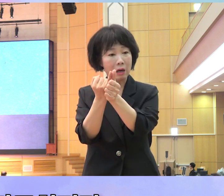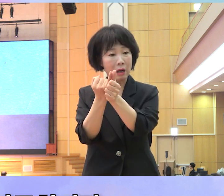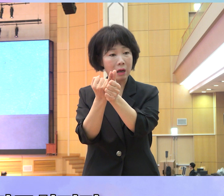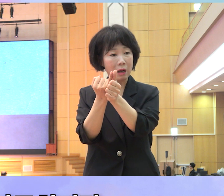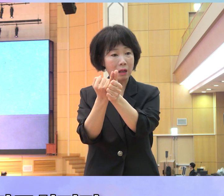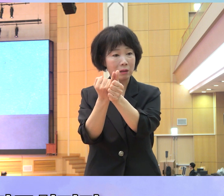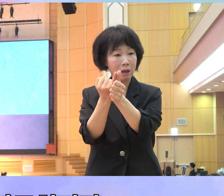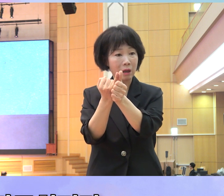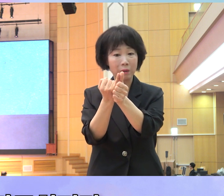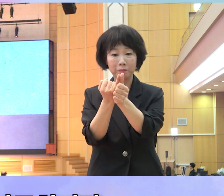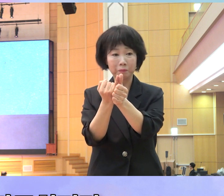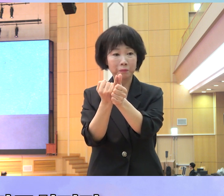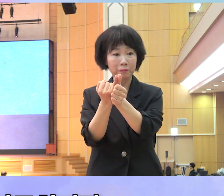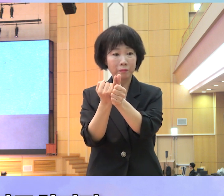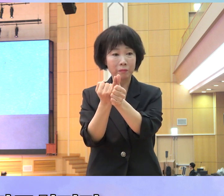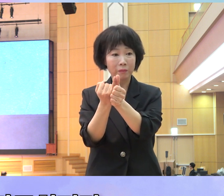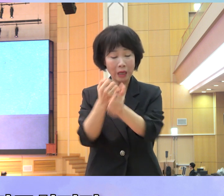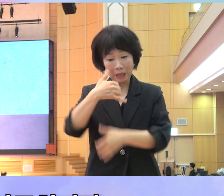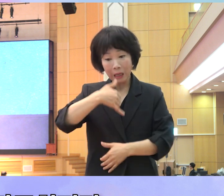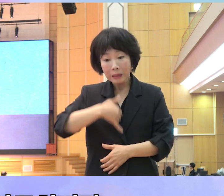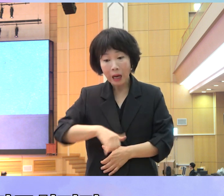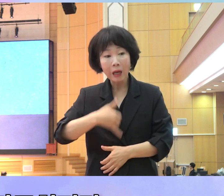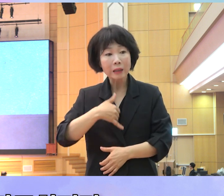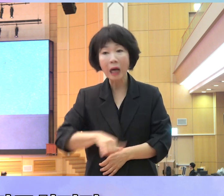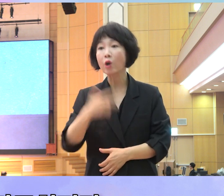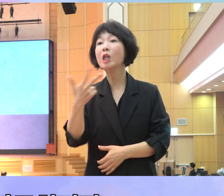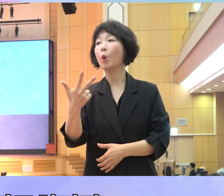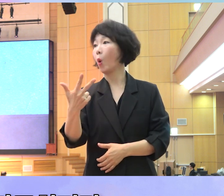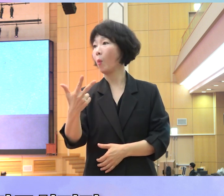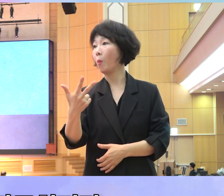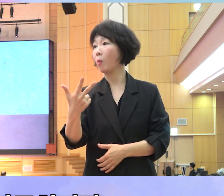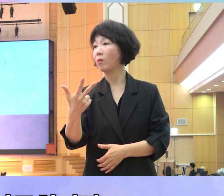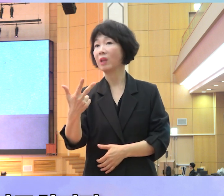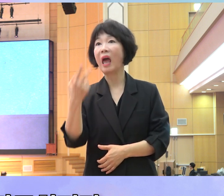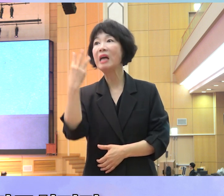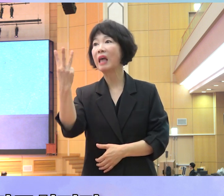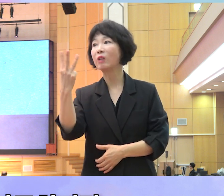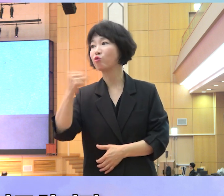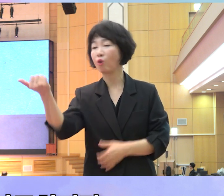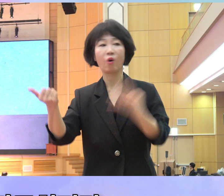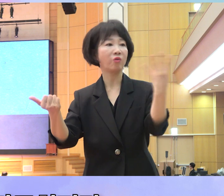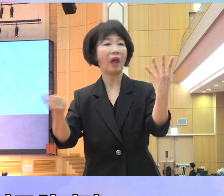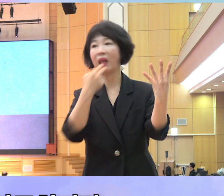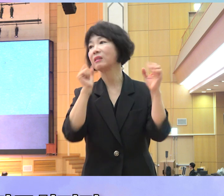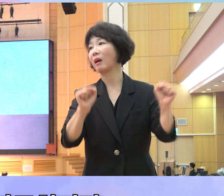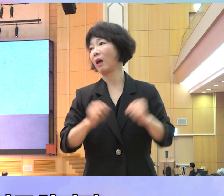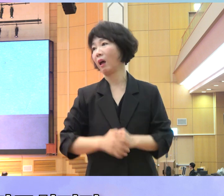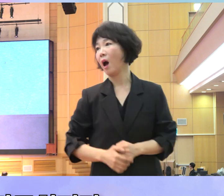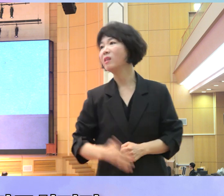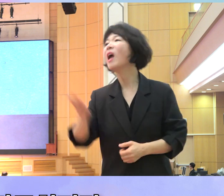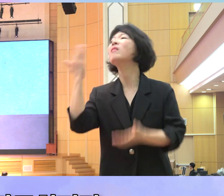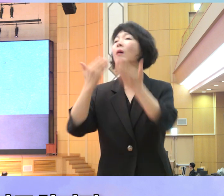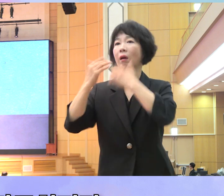돌아가셔서 옛날에 뭐 그냥 뭐 감기만 걸려도 뭐 그냥 체만 해도 돌아가시고, 오죽했으면 목사님